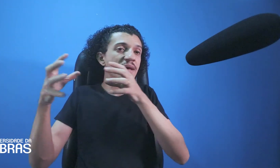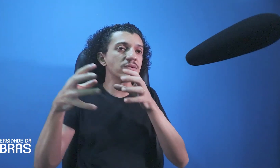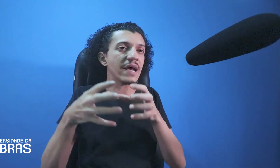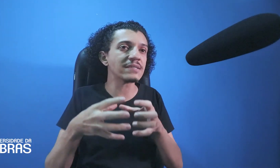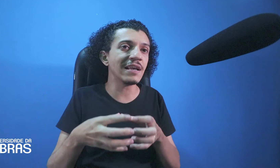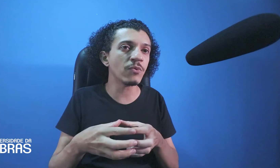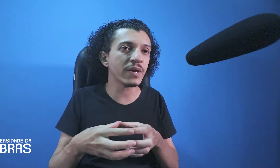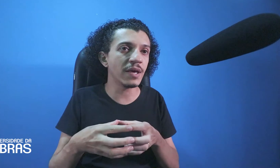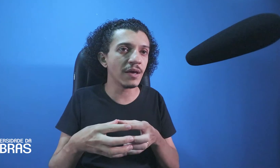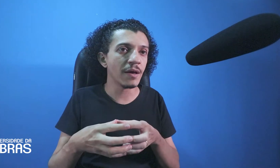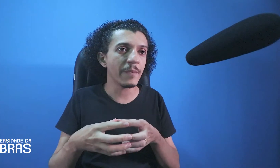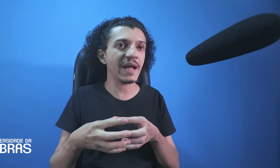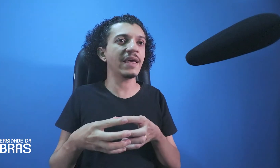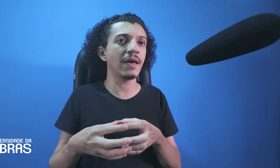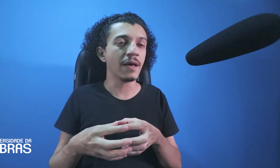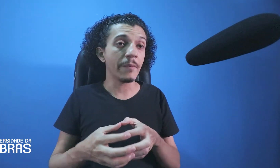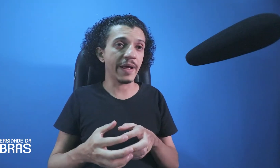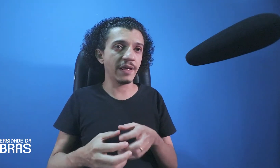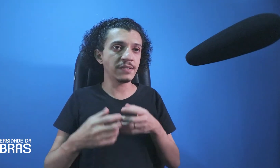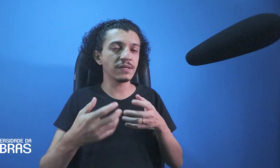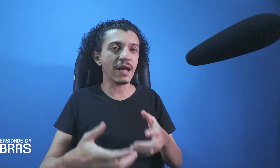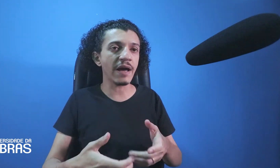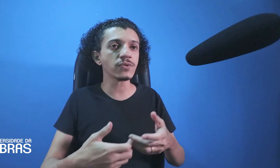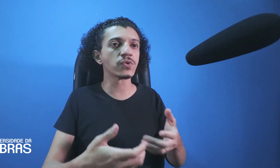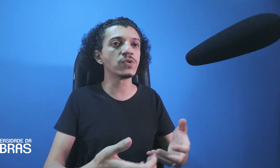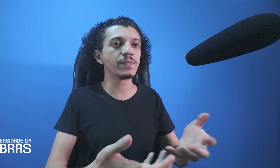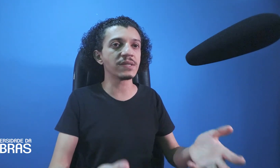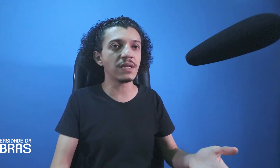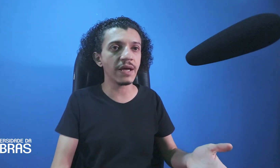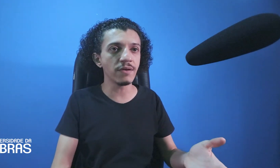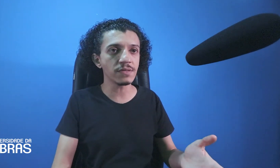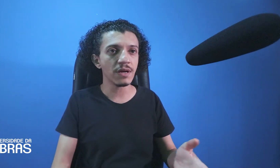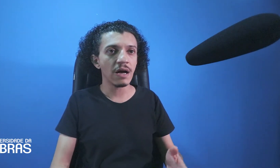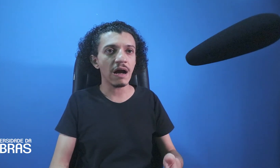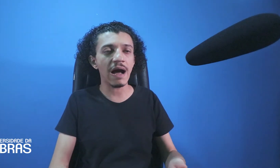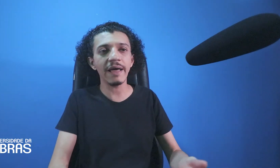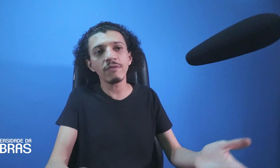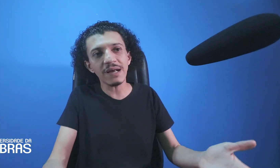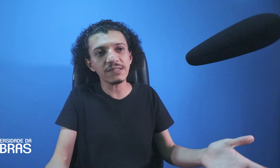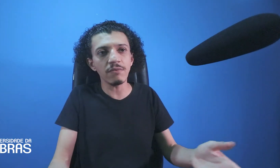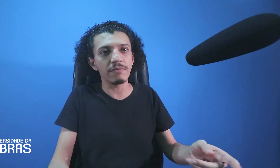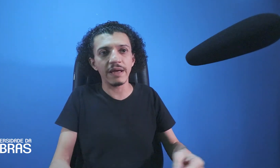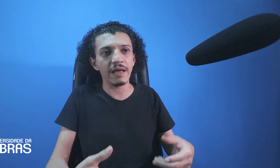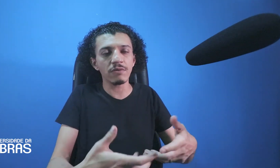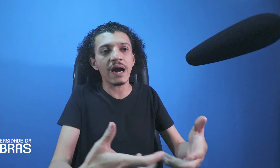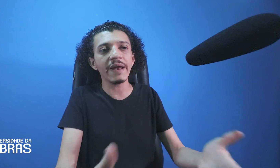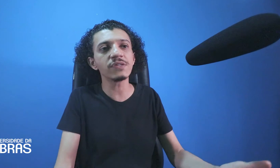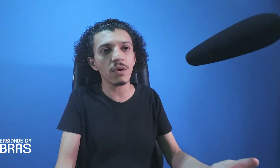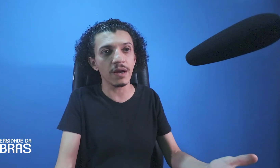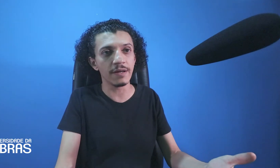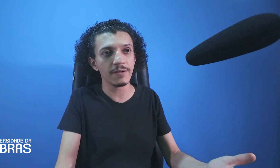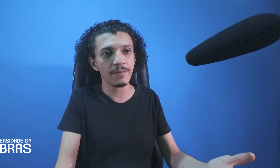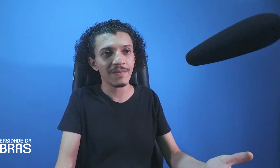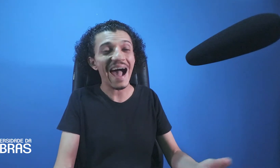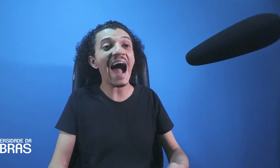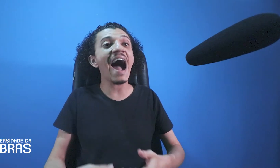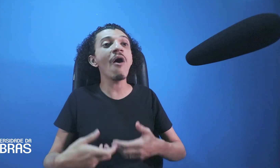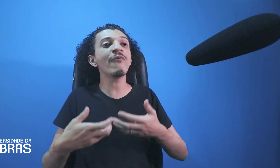usar essa língua aqui. Para quê? Para ensinar os surdos brasileiros a educação, né? Educar na escola. Ao